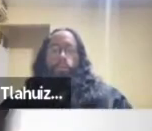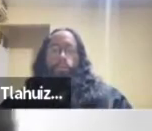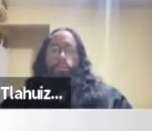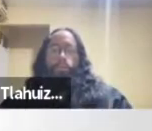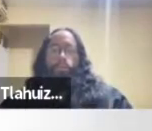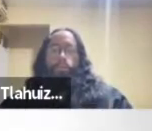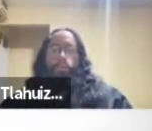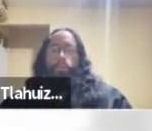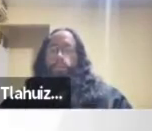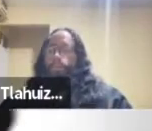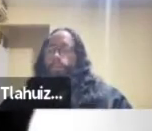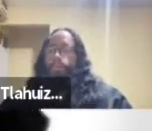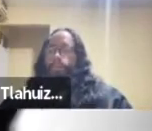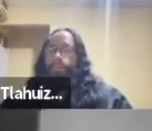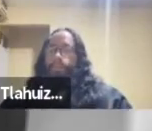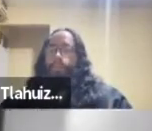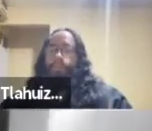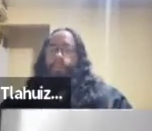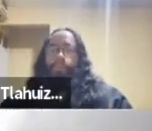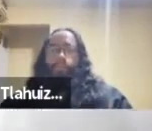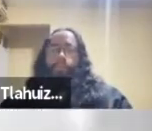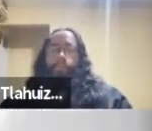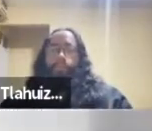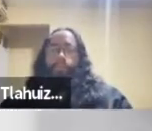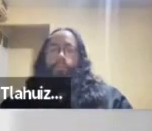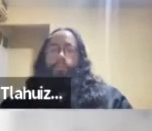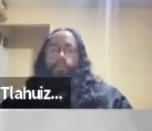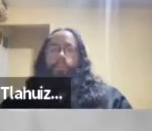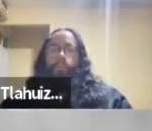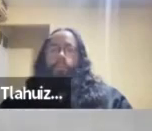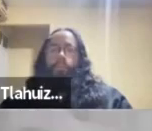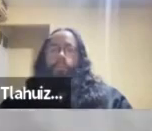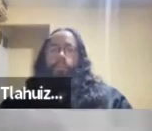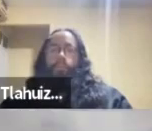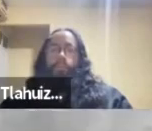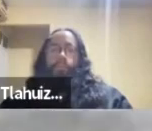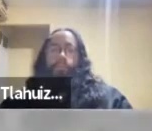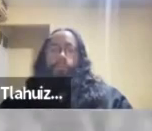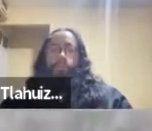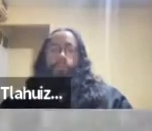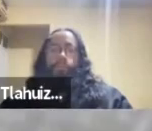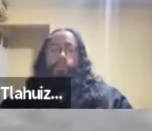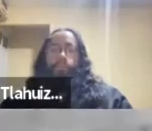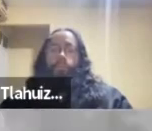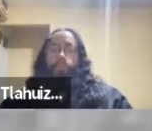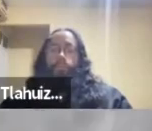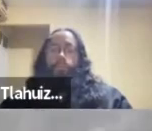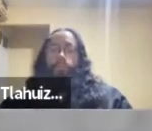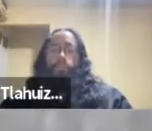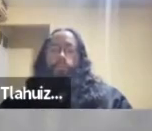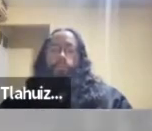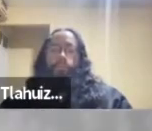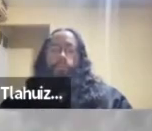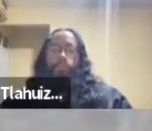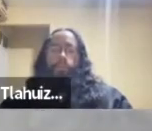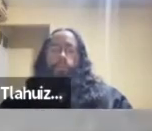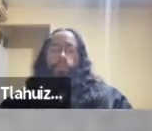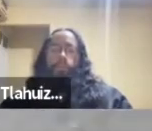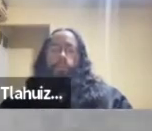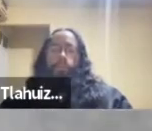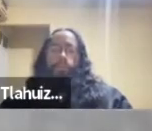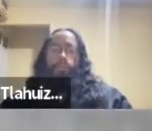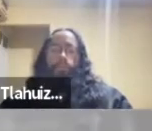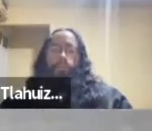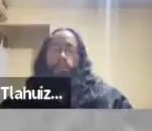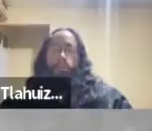me parece que al miembro de la Junta Militar encargado de la economía, que era el comandante en jefe de la Marina, el almirante